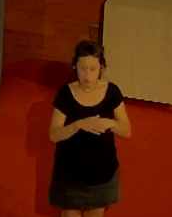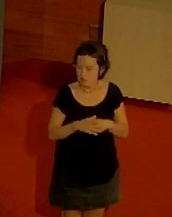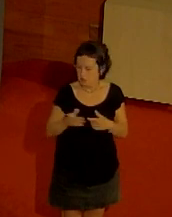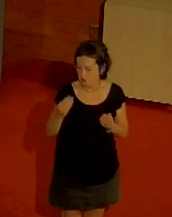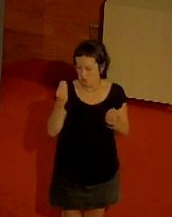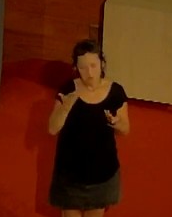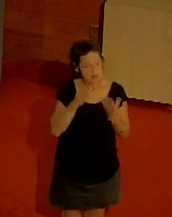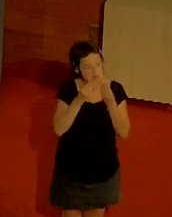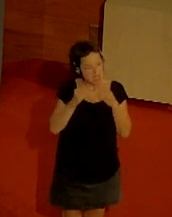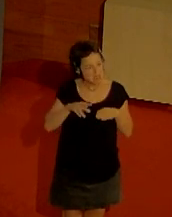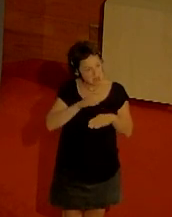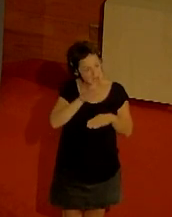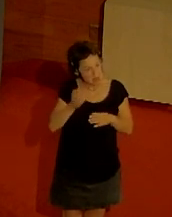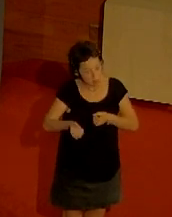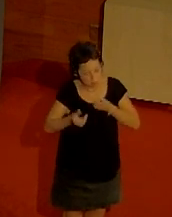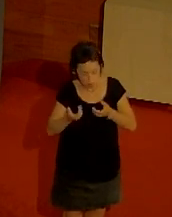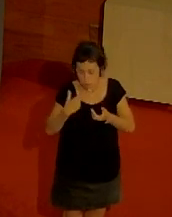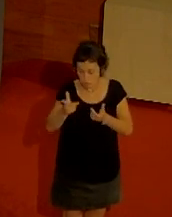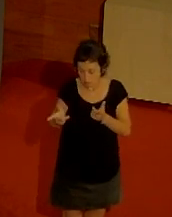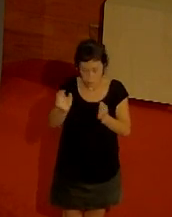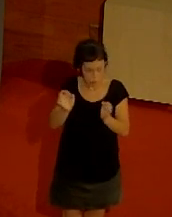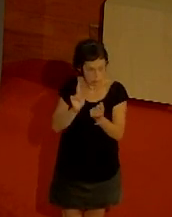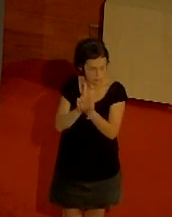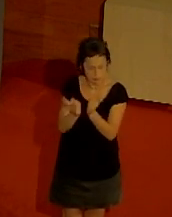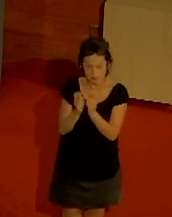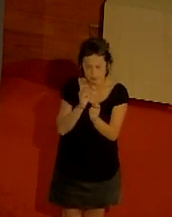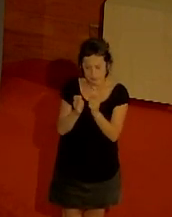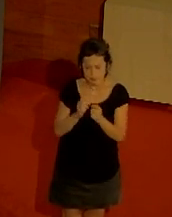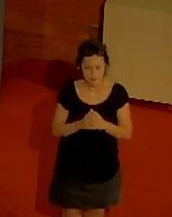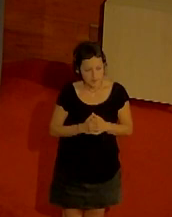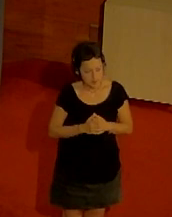aire, ¿no? Entonces estaba haciendo la historia, entrevistándole,